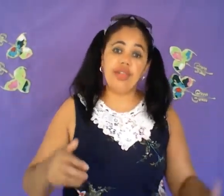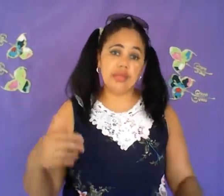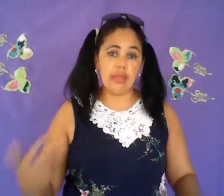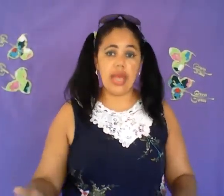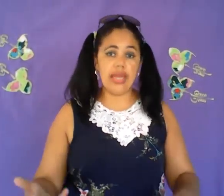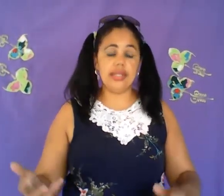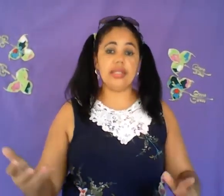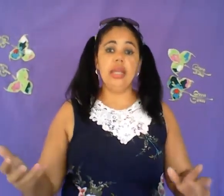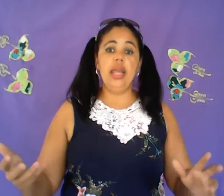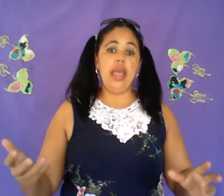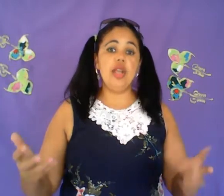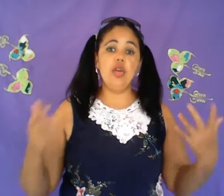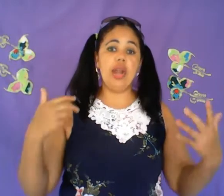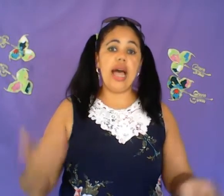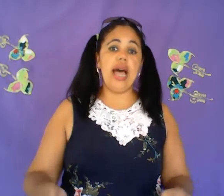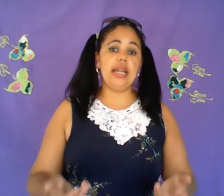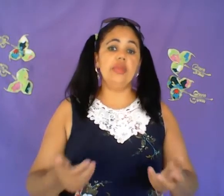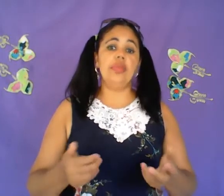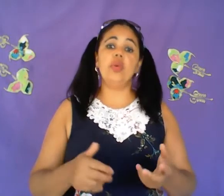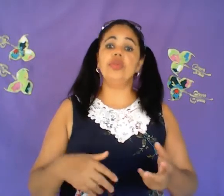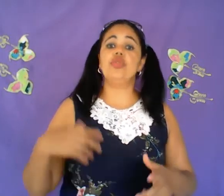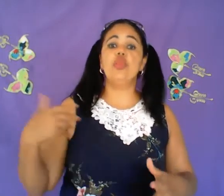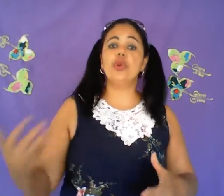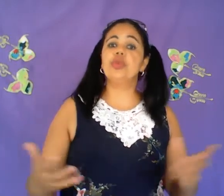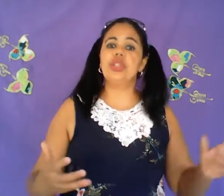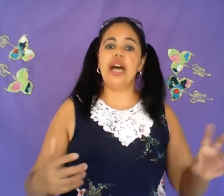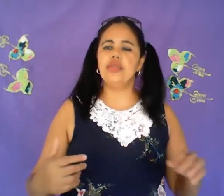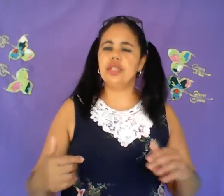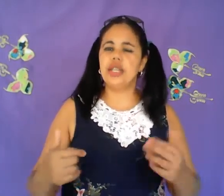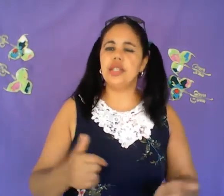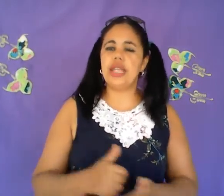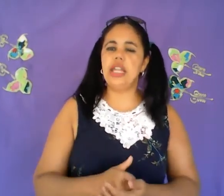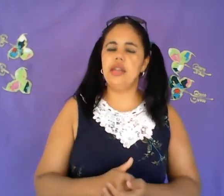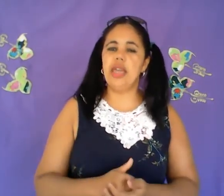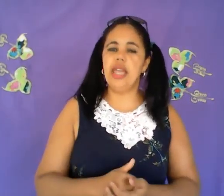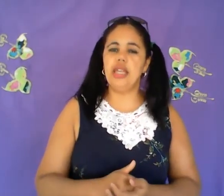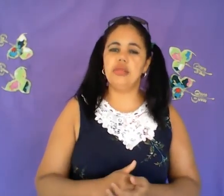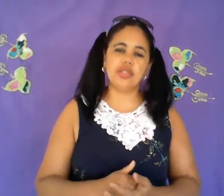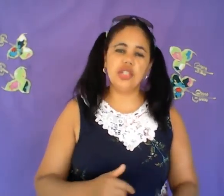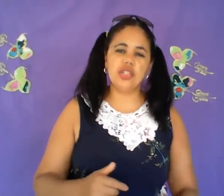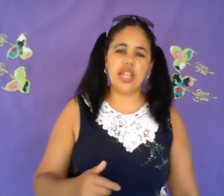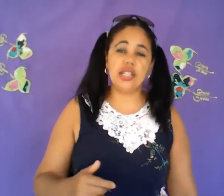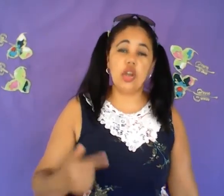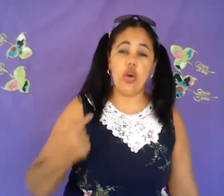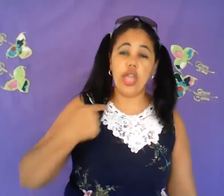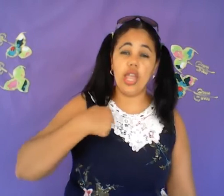mais melhorarem, para quando tiver uma oportunidade vocês se saírem bem. Vocês disseram assim, ó, eu...